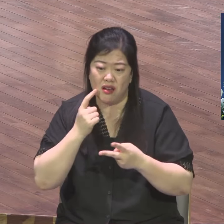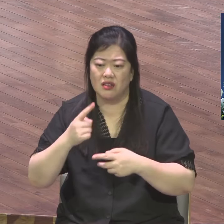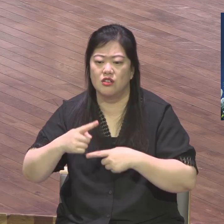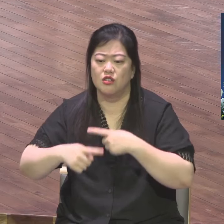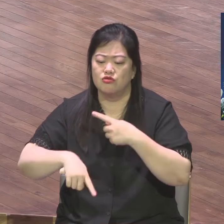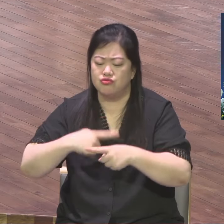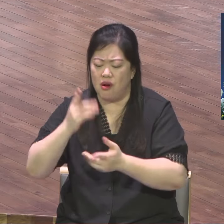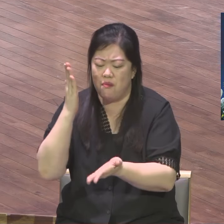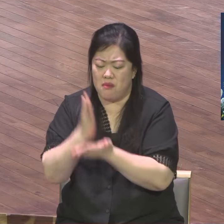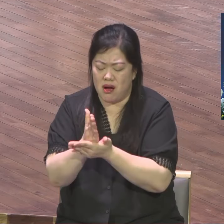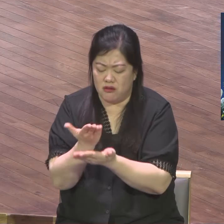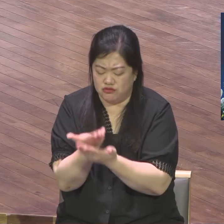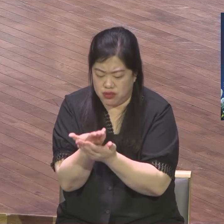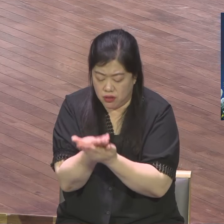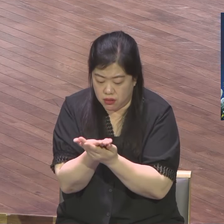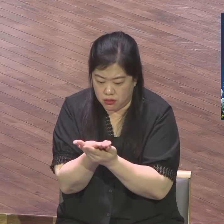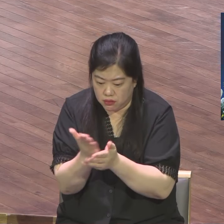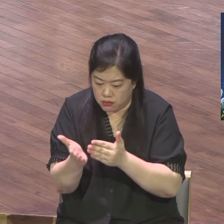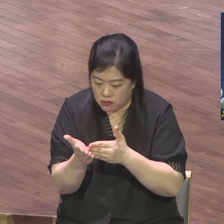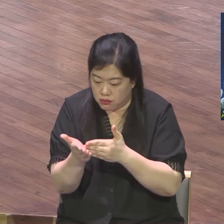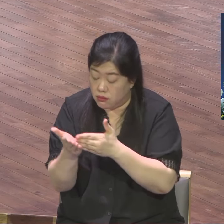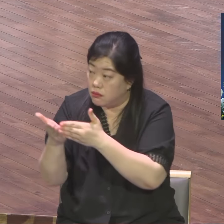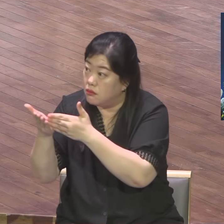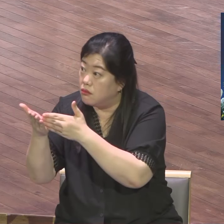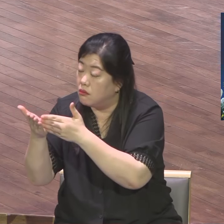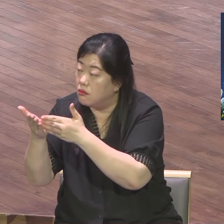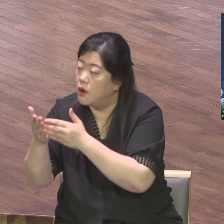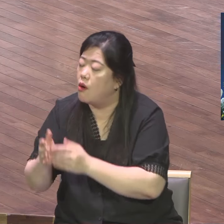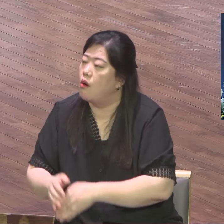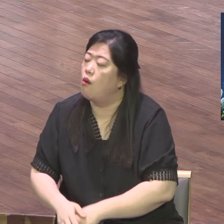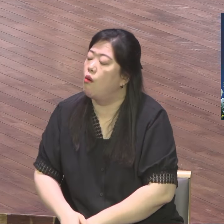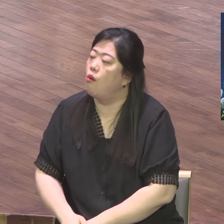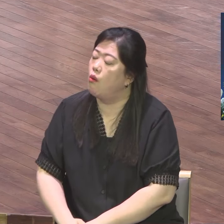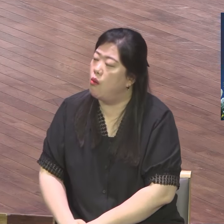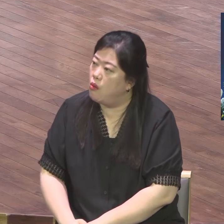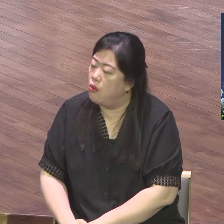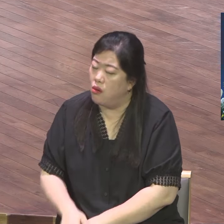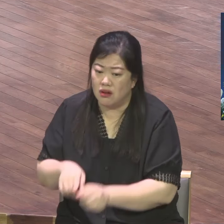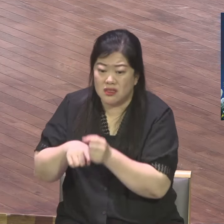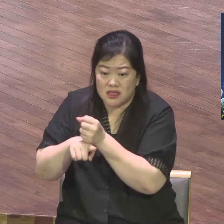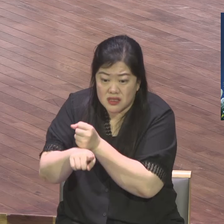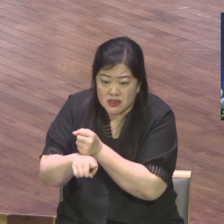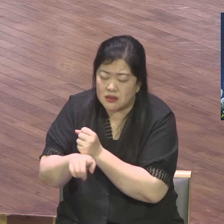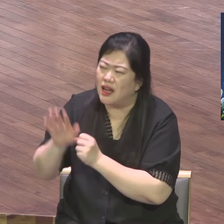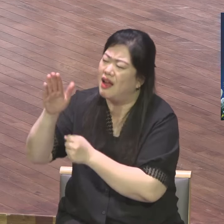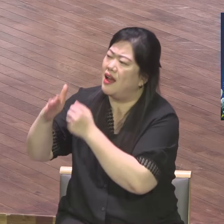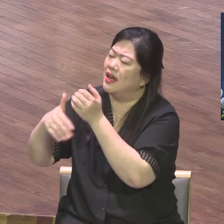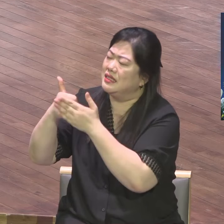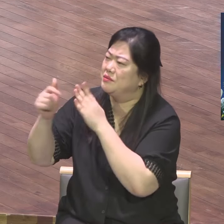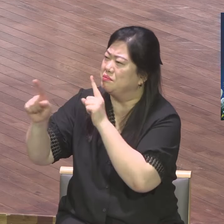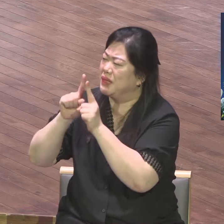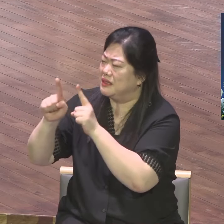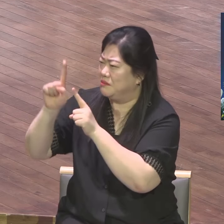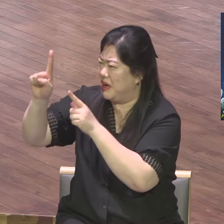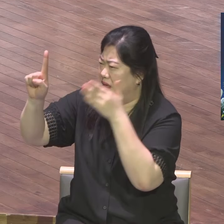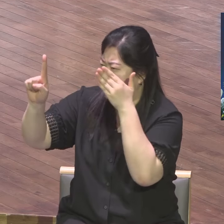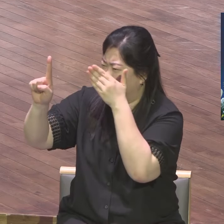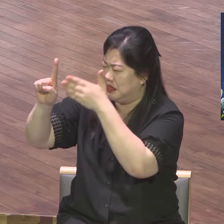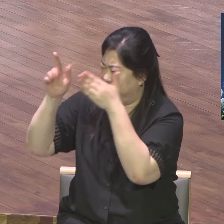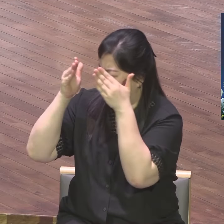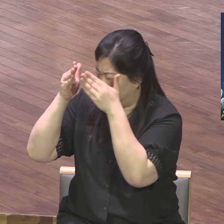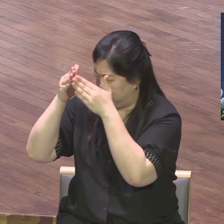기도는 오직 하나님의 말씀만 붙들게 하여 주옵소서 그런 뜻이에요.